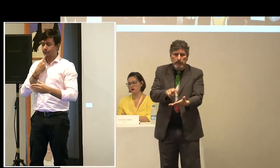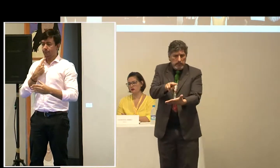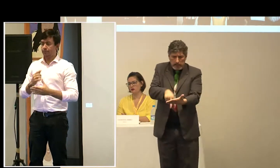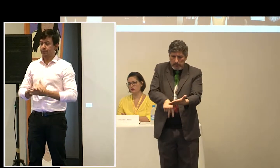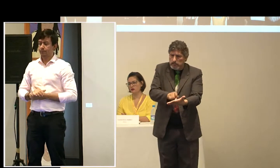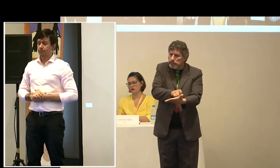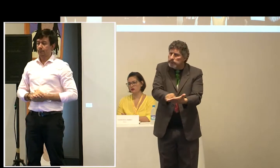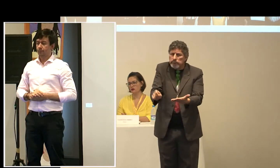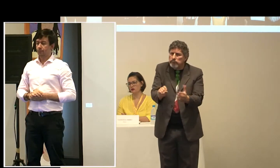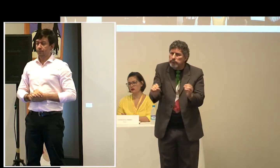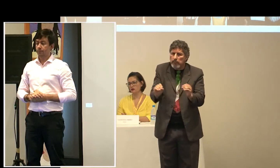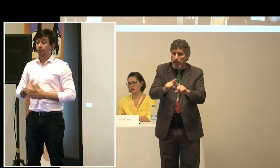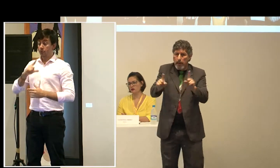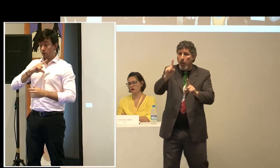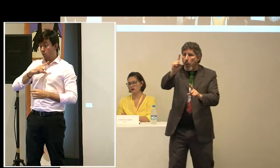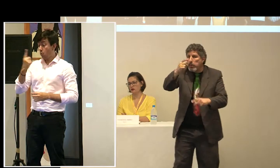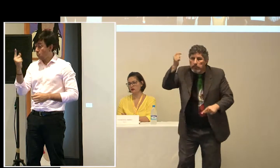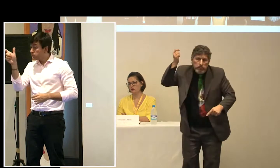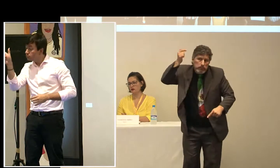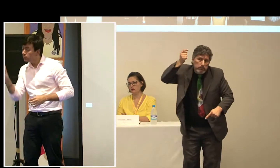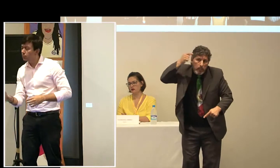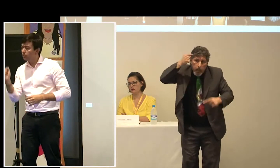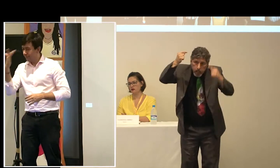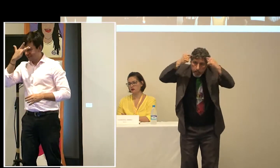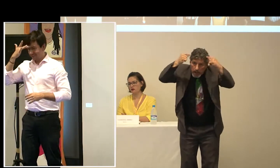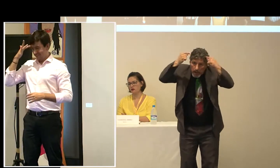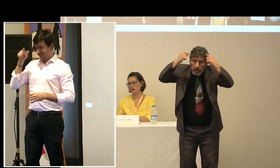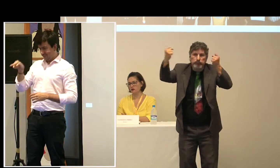Esse presidente apoiou a comunidade surda.